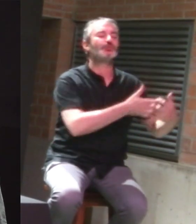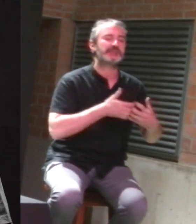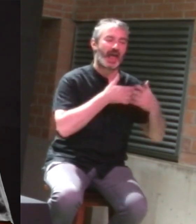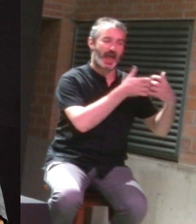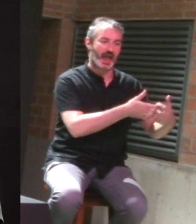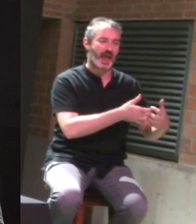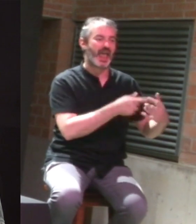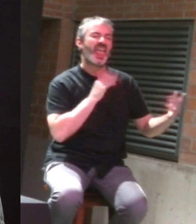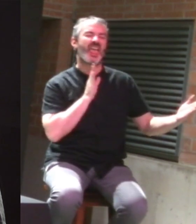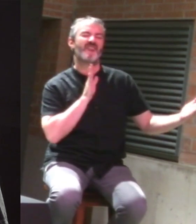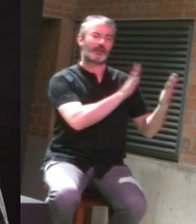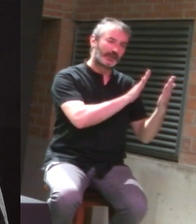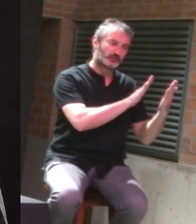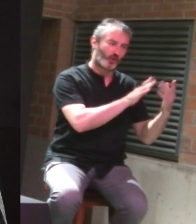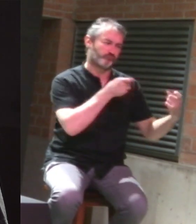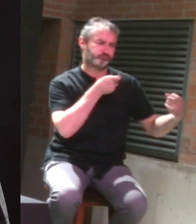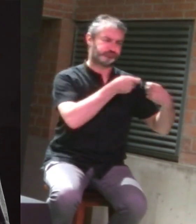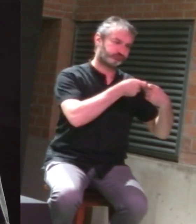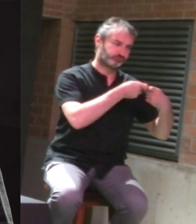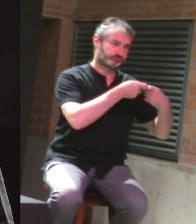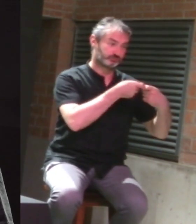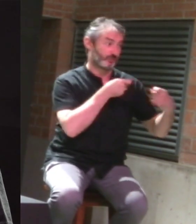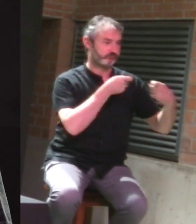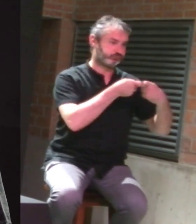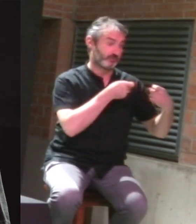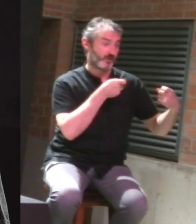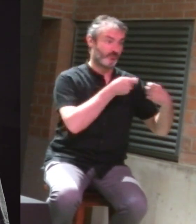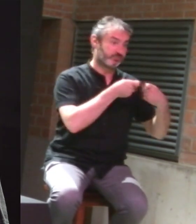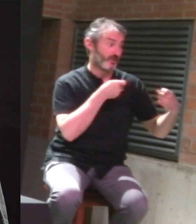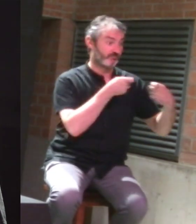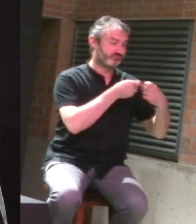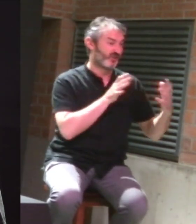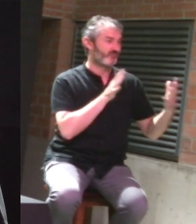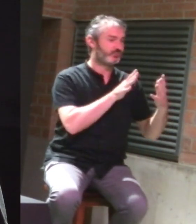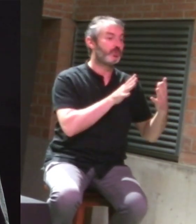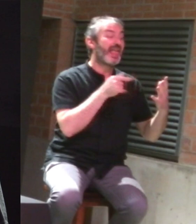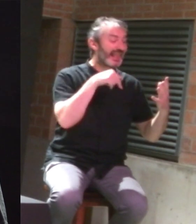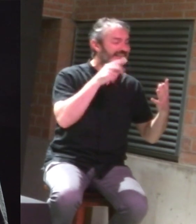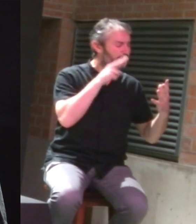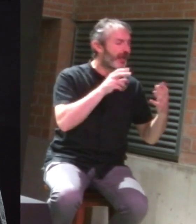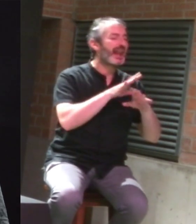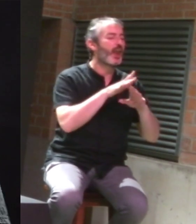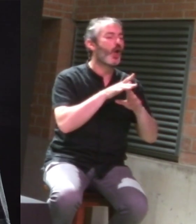lucha, enfrentamiento, que poseía claras connotaciones de género por su